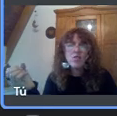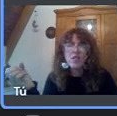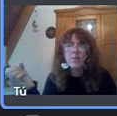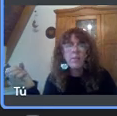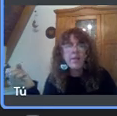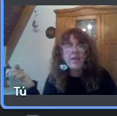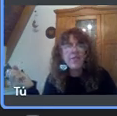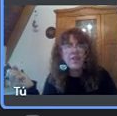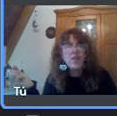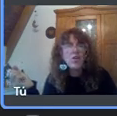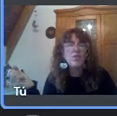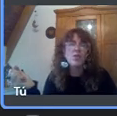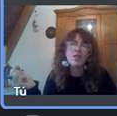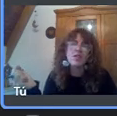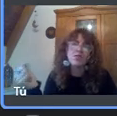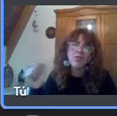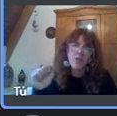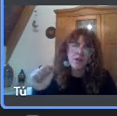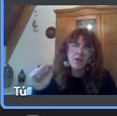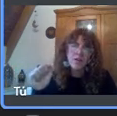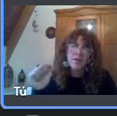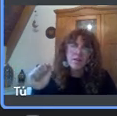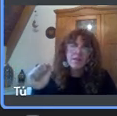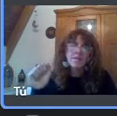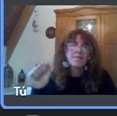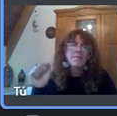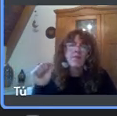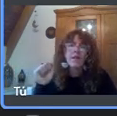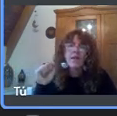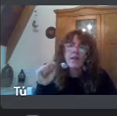Tanto si es prefijo como si es sufijo.